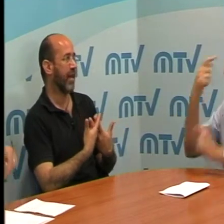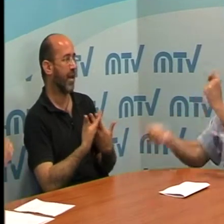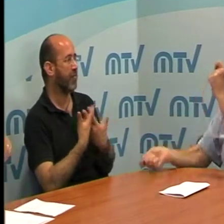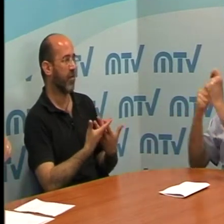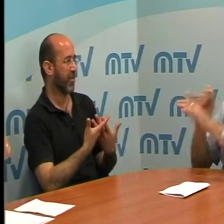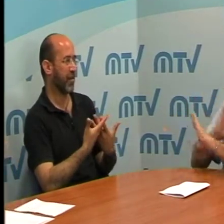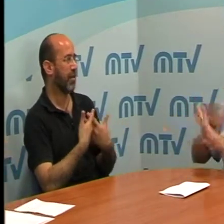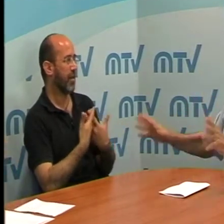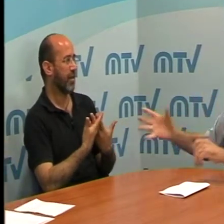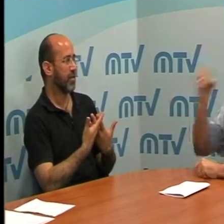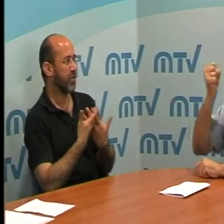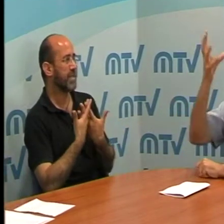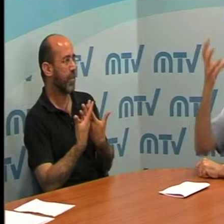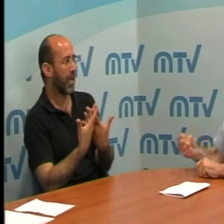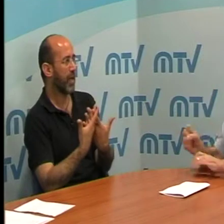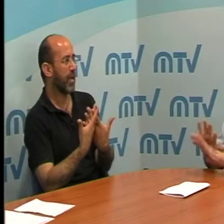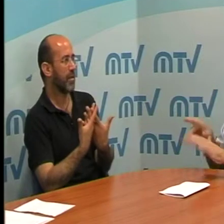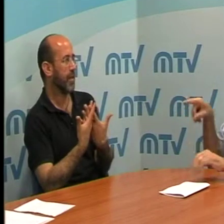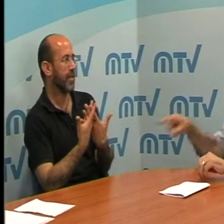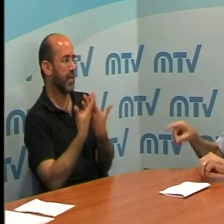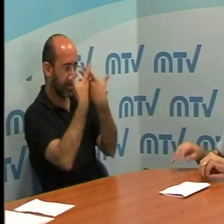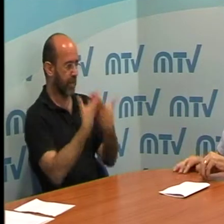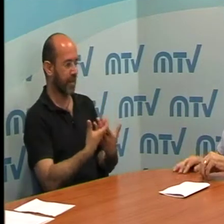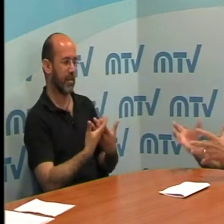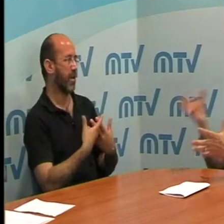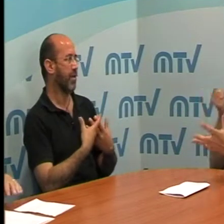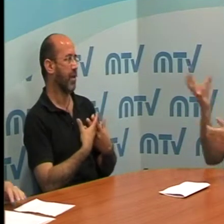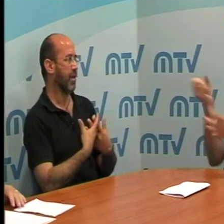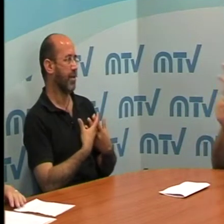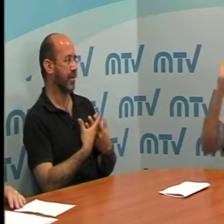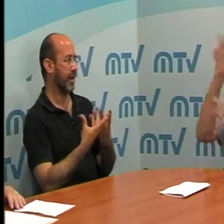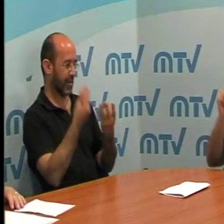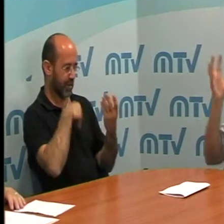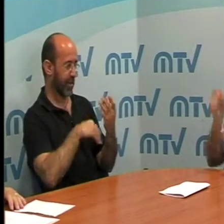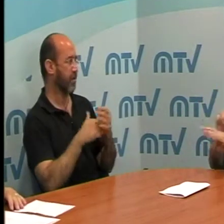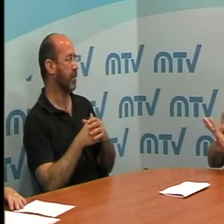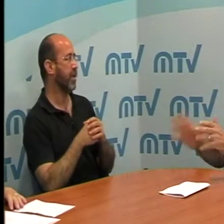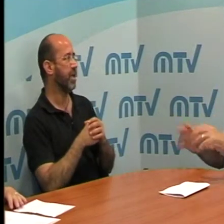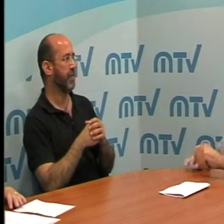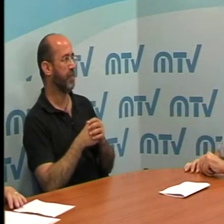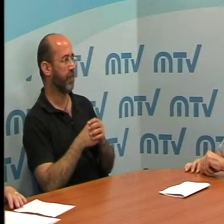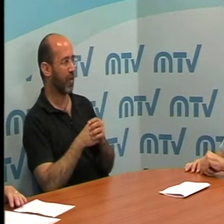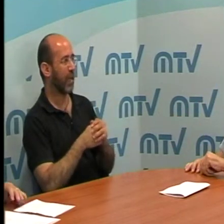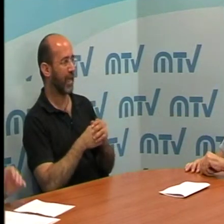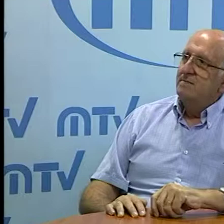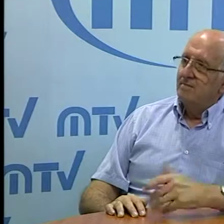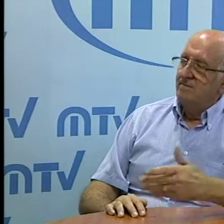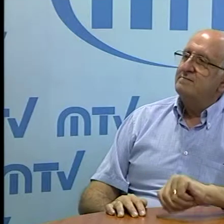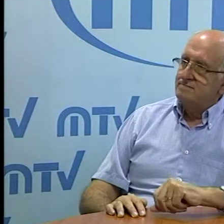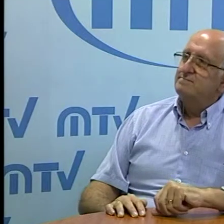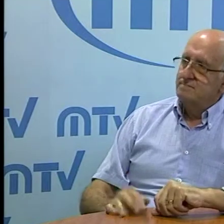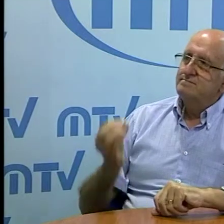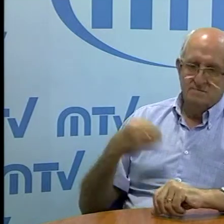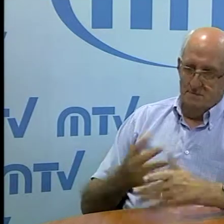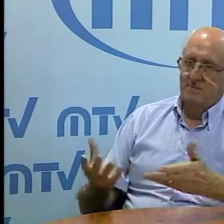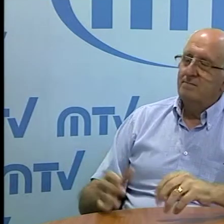me da la información sobre esa palabra, directamente esa palabra entra dentro de mí y forma parte de